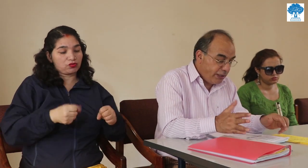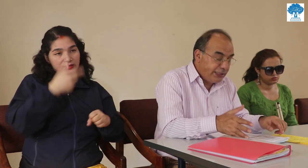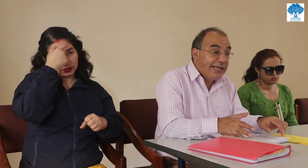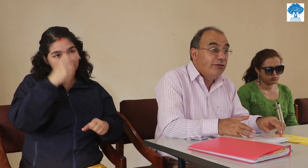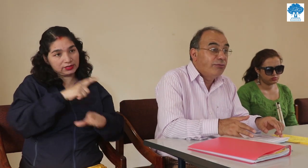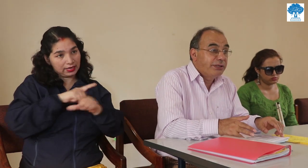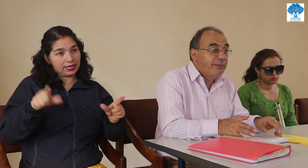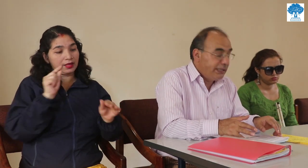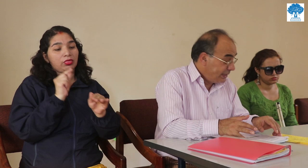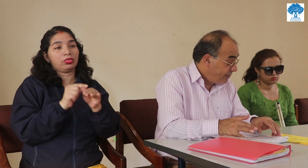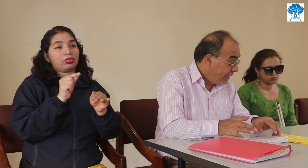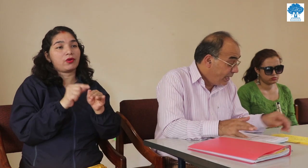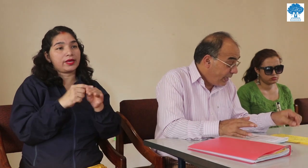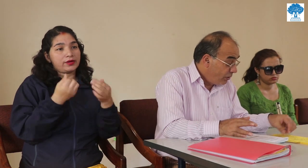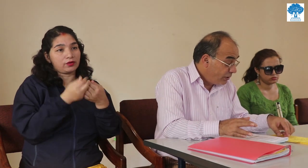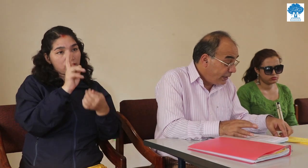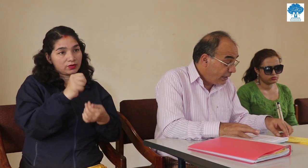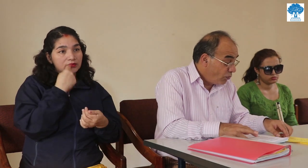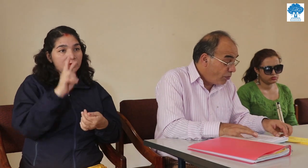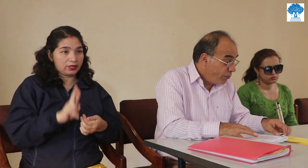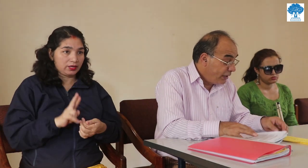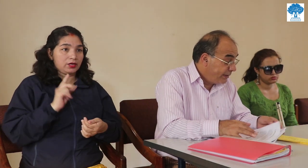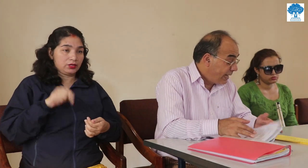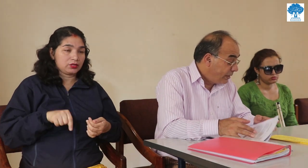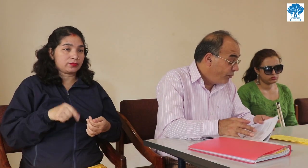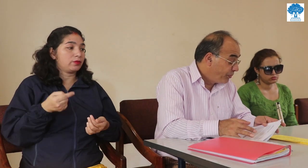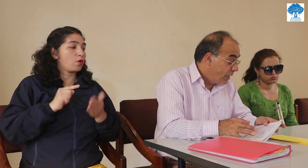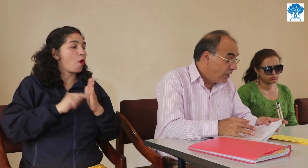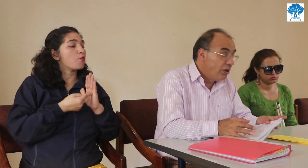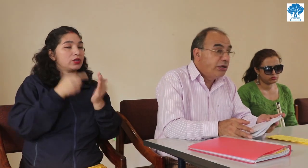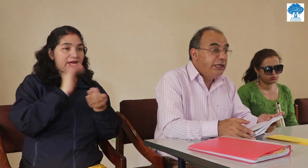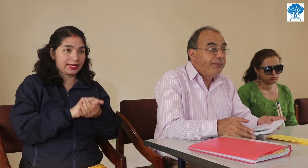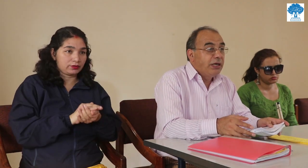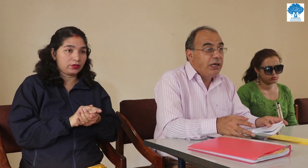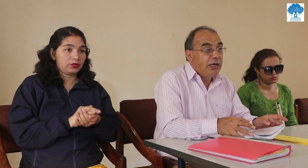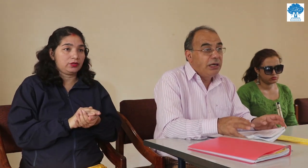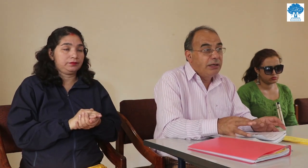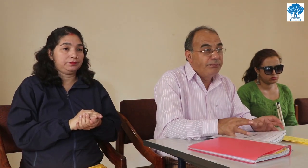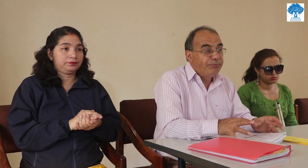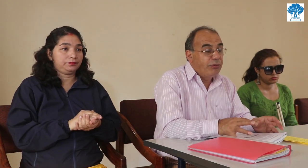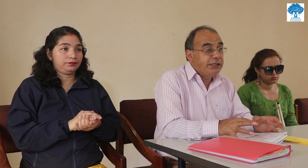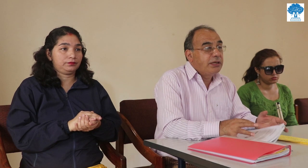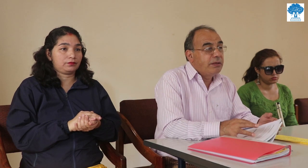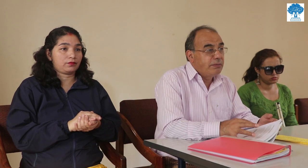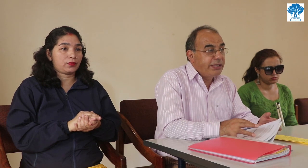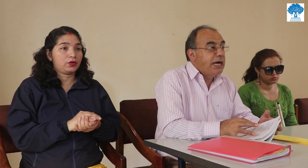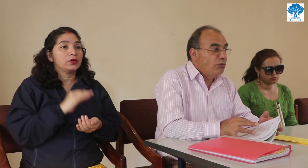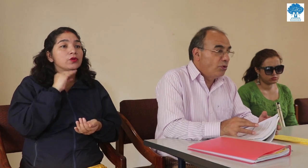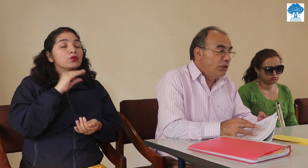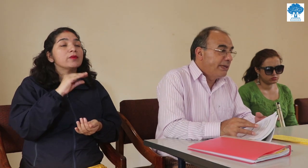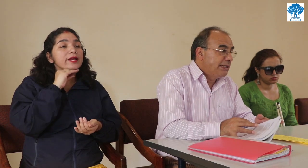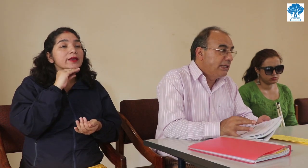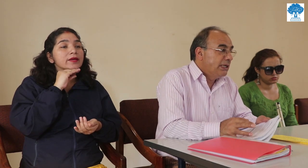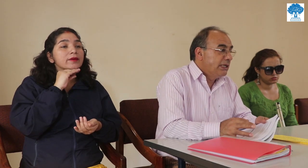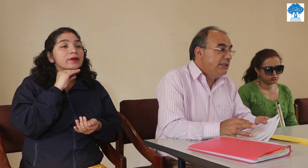नहुने ढङ्गले तयारी गर्नुपर्छ भन्ने हिसाबले एडोलेसेन्ट हेल्थको कम्पोनेन्ट पनि थियो. र अनि वयस्क